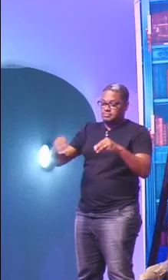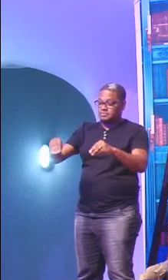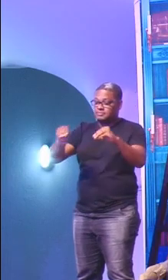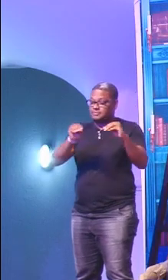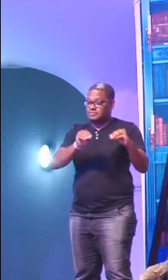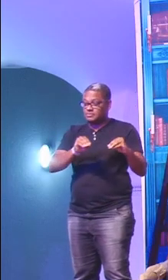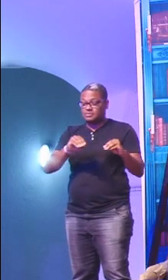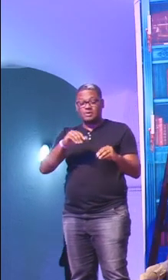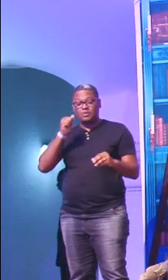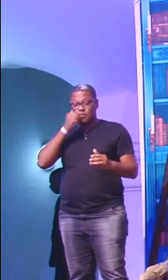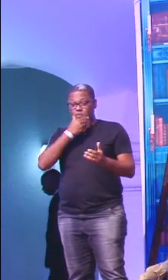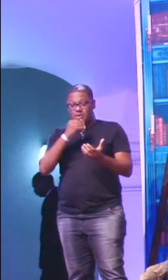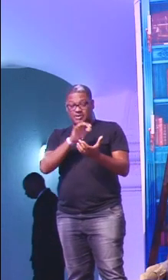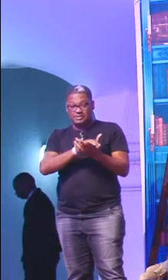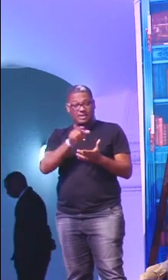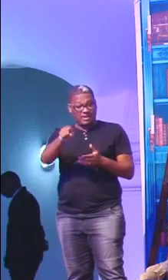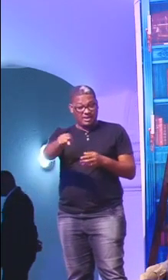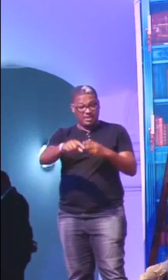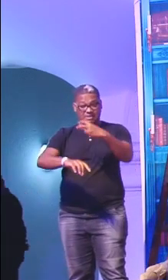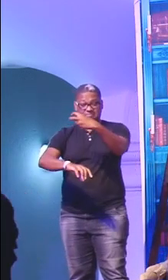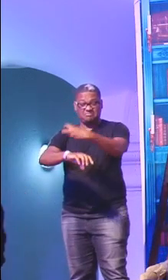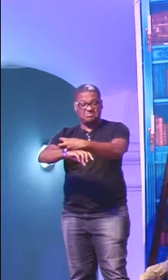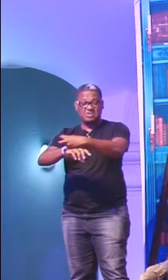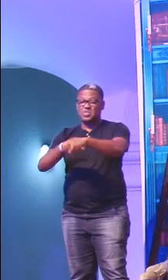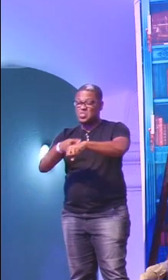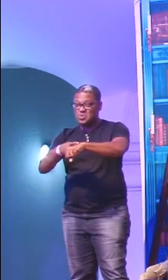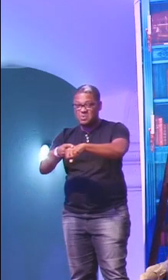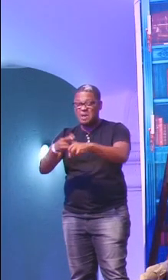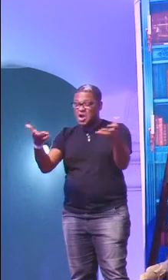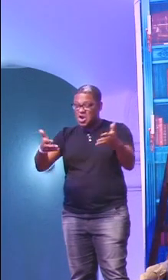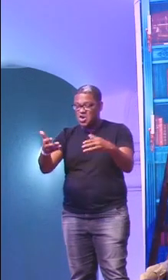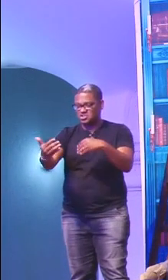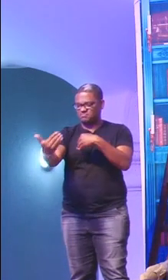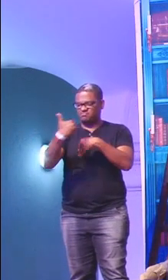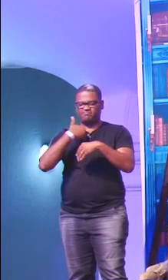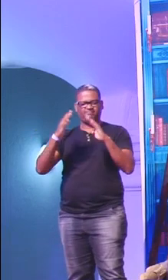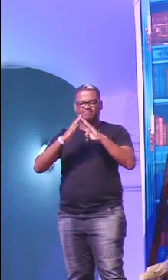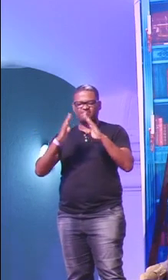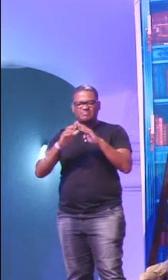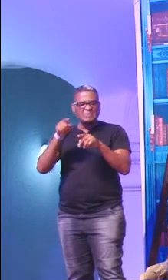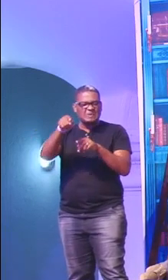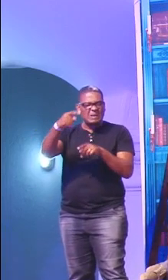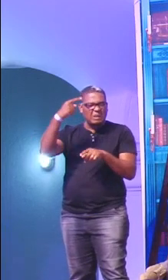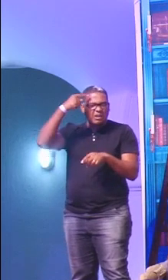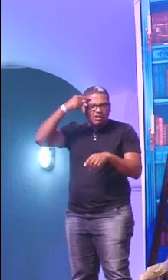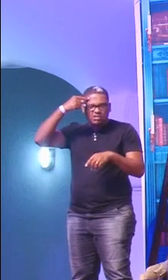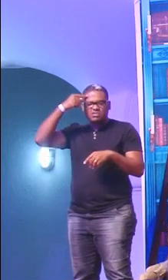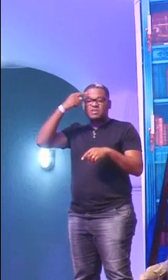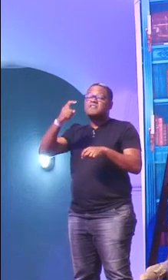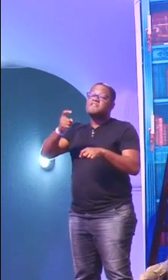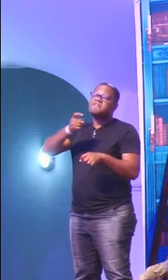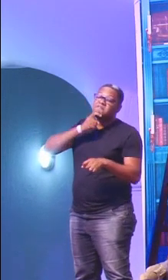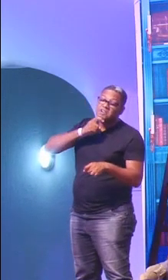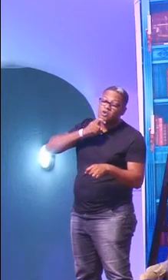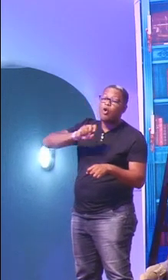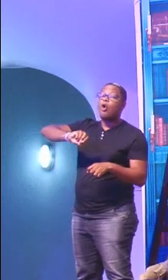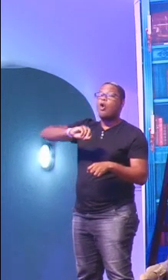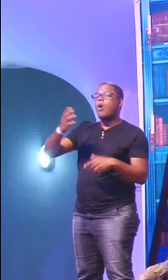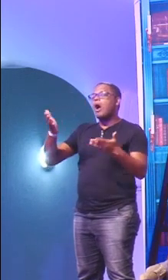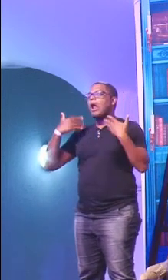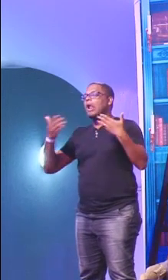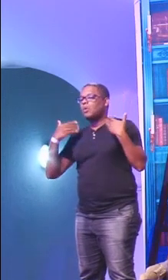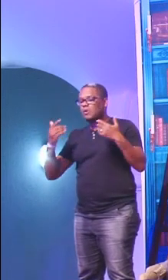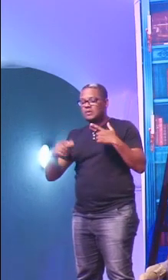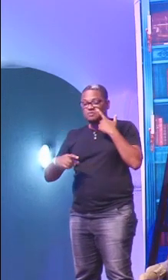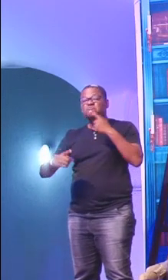acobertar, mulher, mas essa noite ele não entra em casa. Quero saber se suas ideias resistem melhor ao frio ou ao calor, o